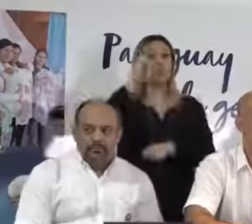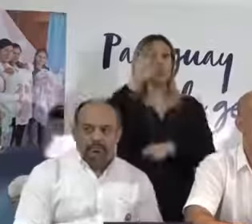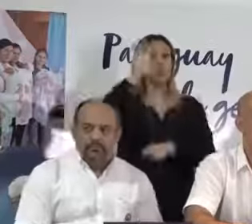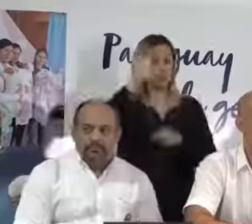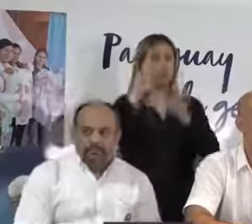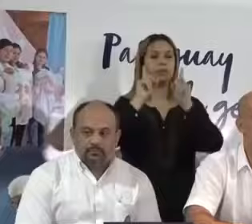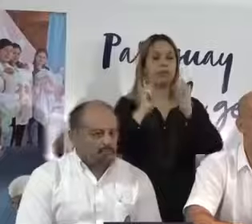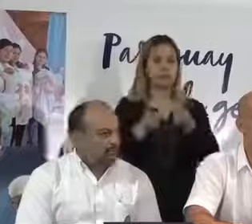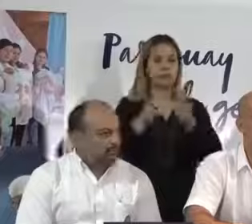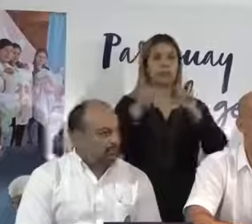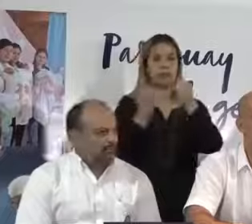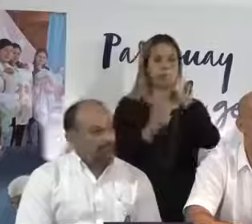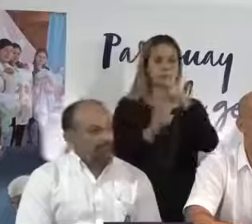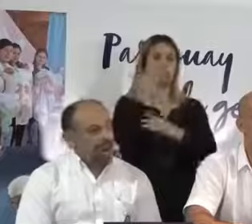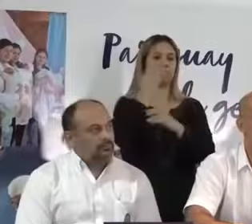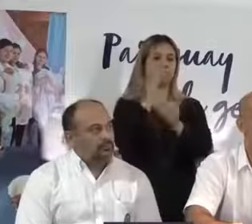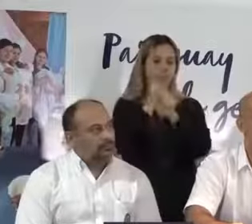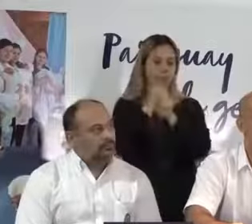hemos iniciado